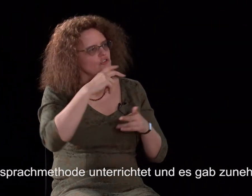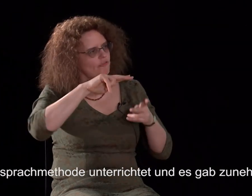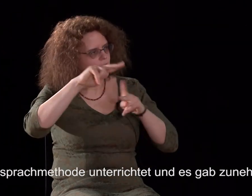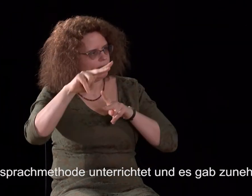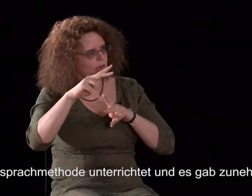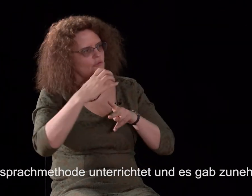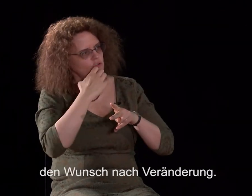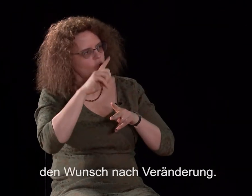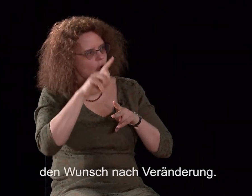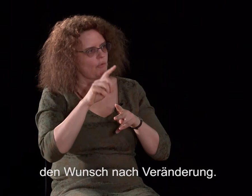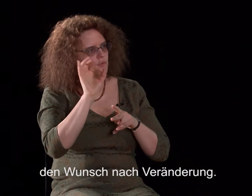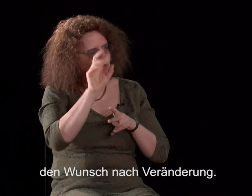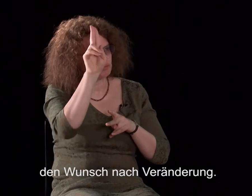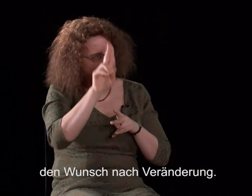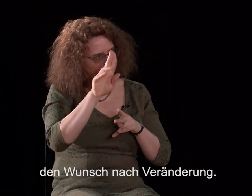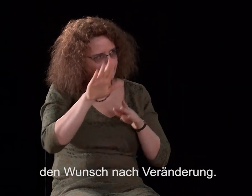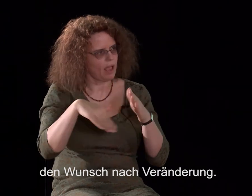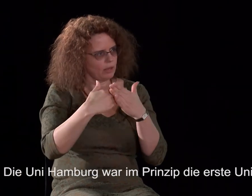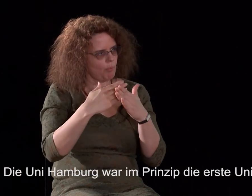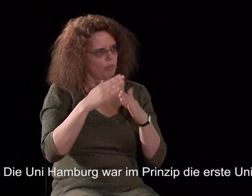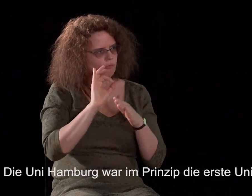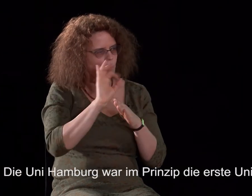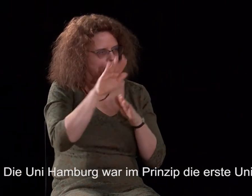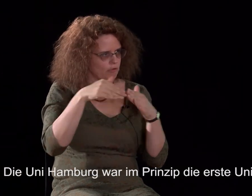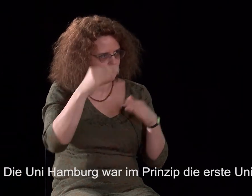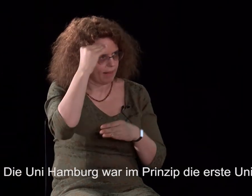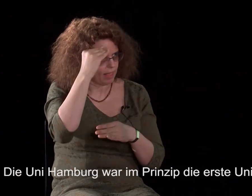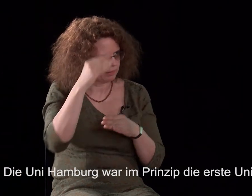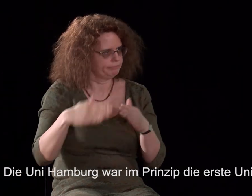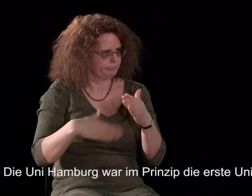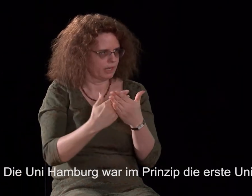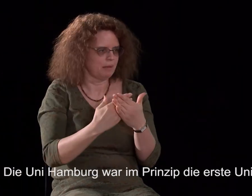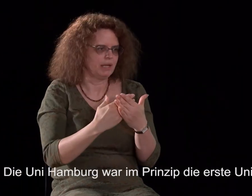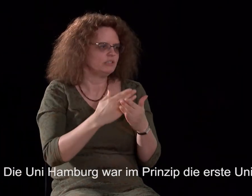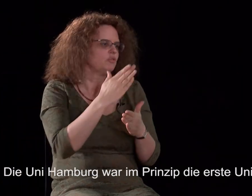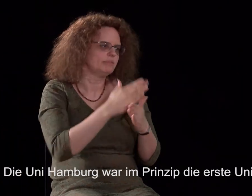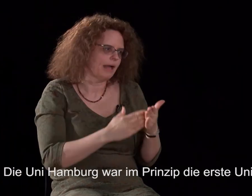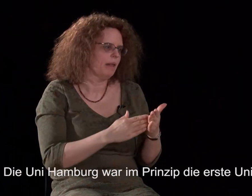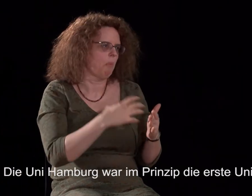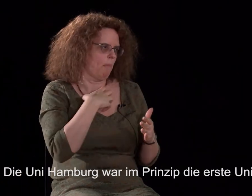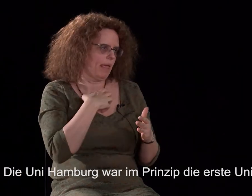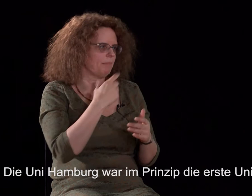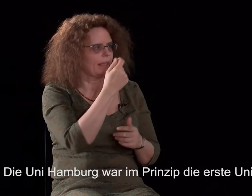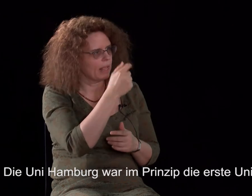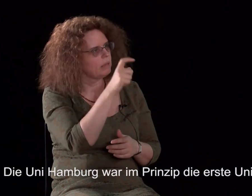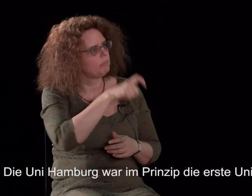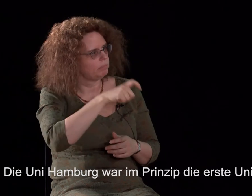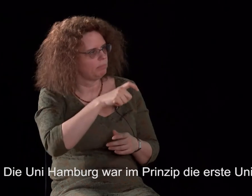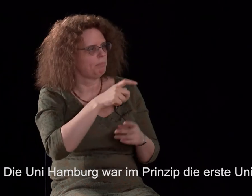zunehmend den Wunsch nach Veränderung. Und die Uni Hamburg war quasi mehr oder minder die erste,